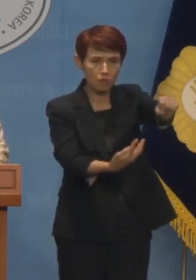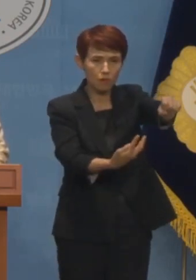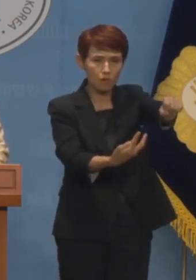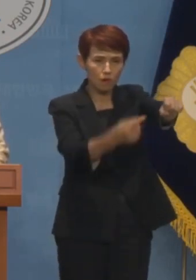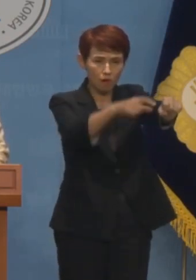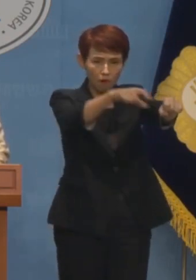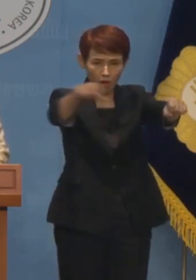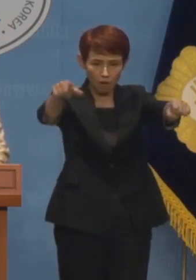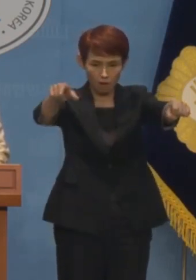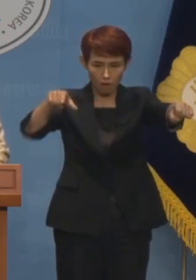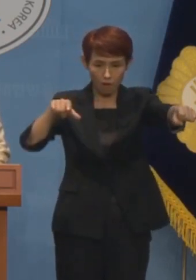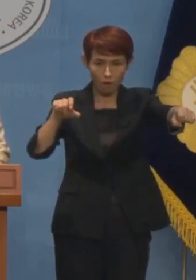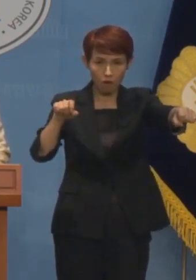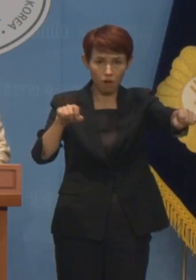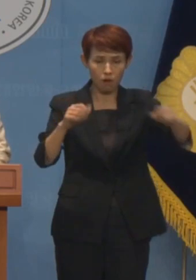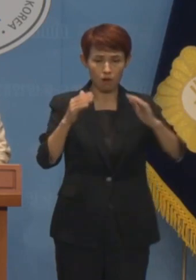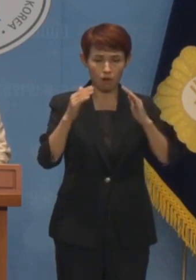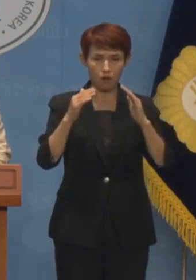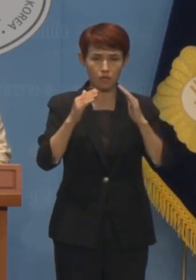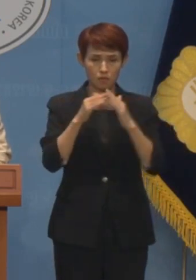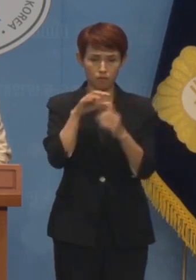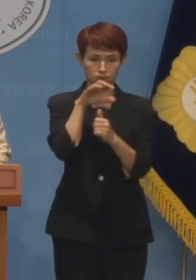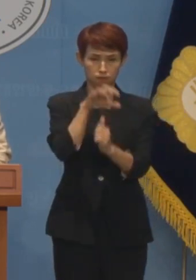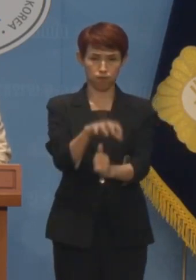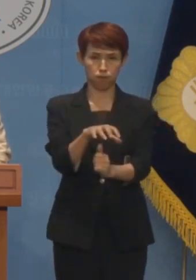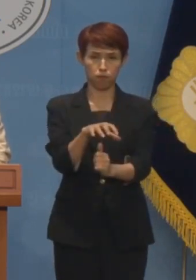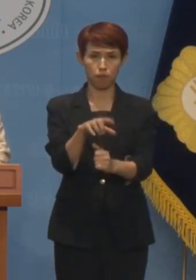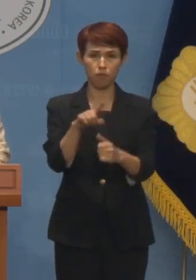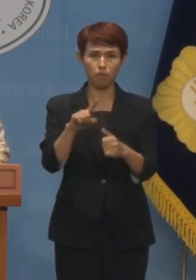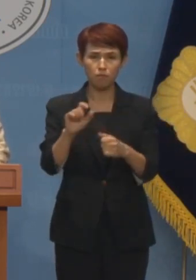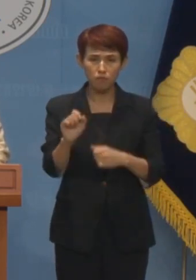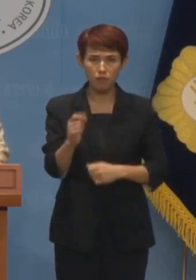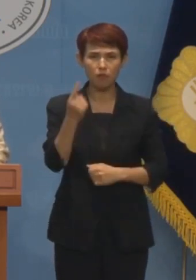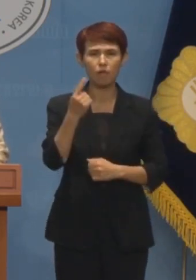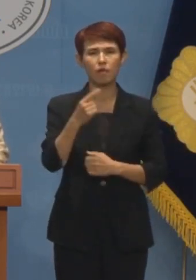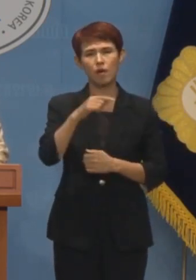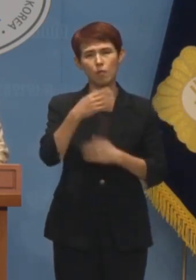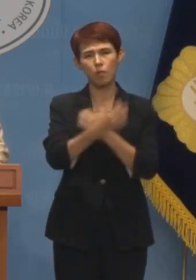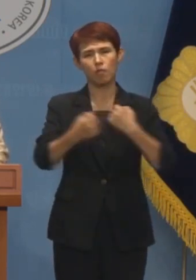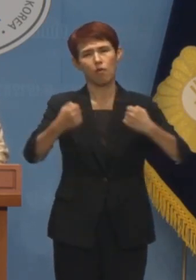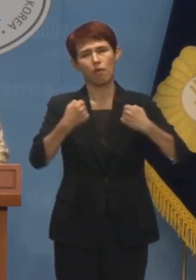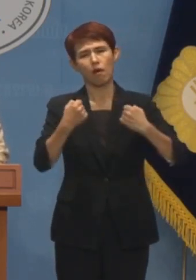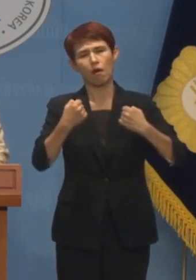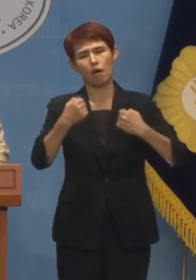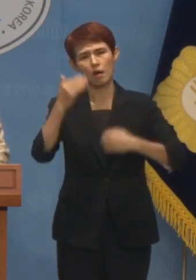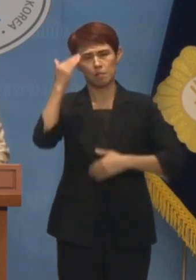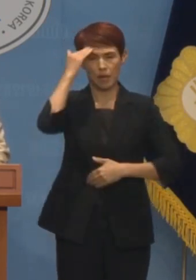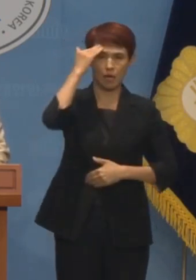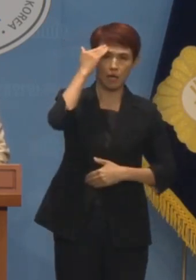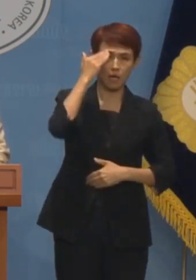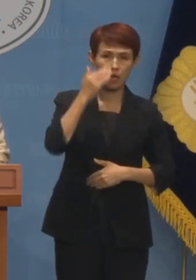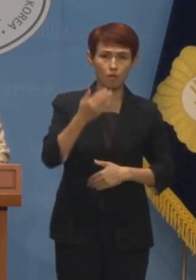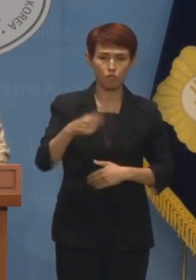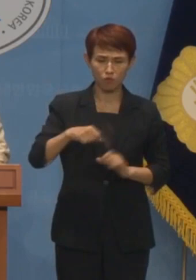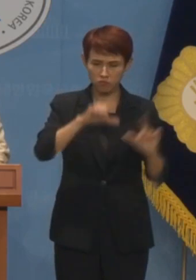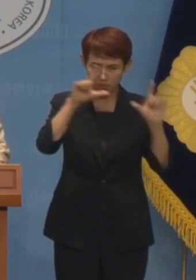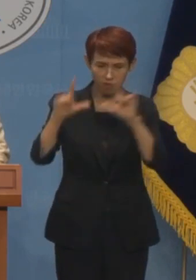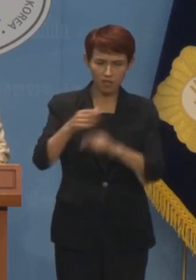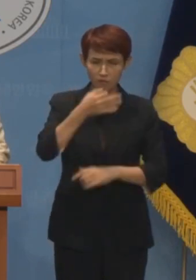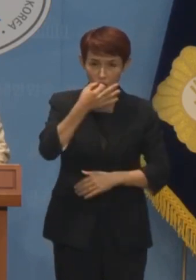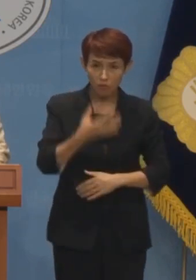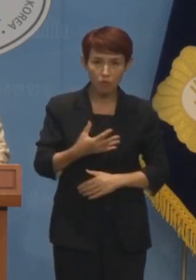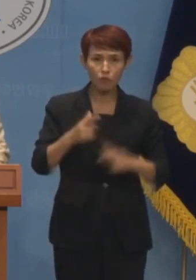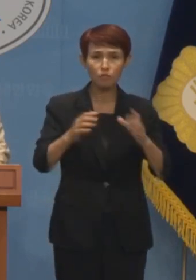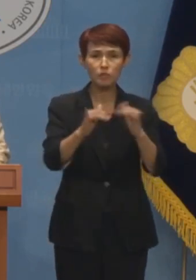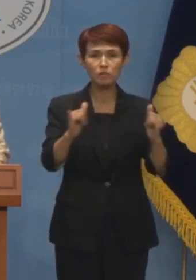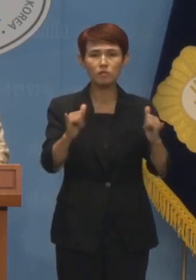삶의 터전이 줄어들고 일평생을 건강과 생업에 지장을 받아온 주민들에게 너무나